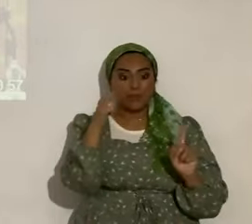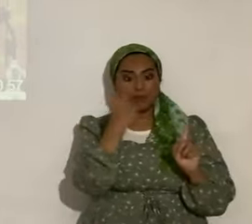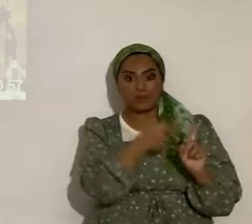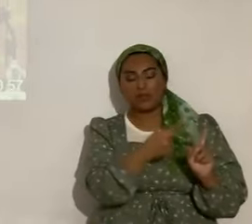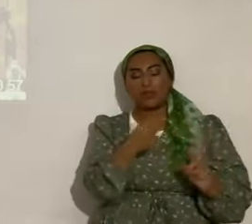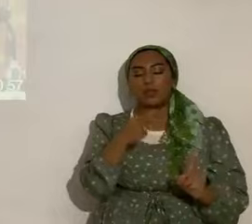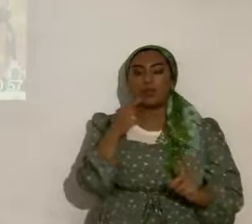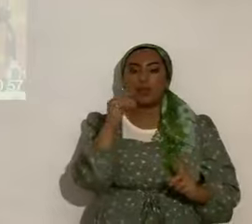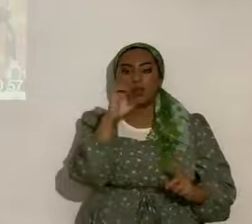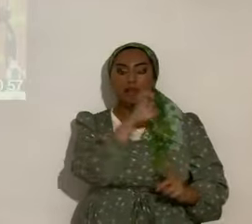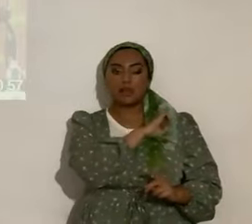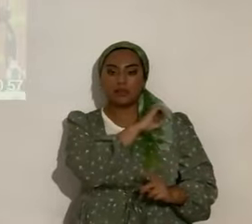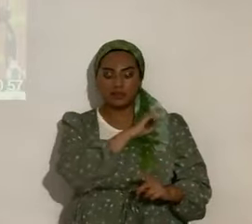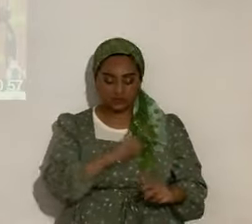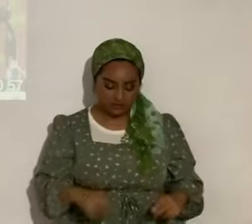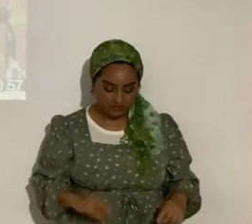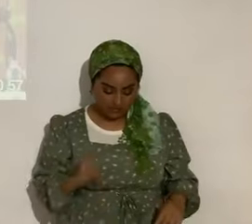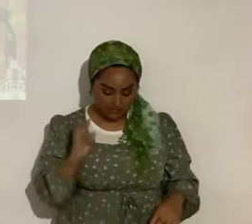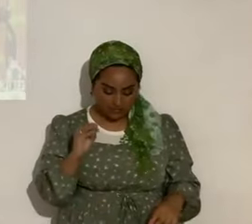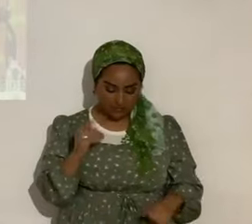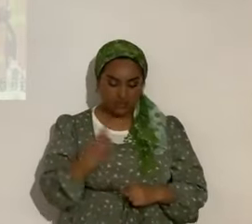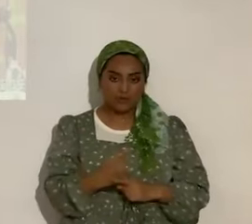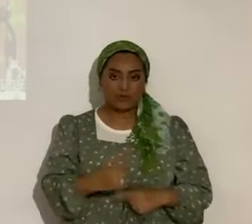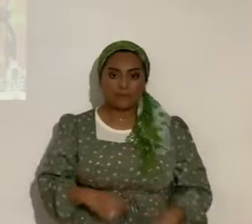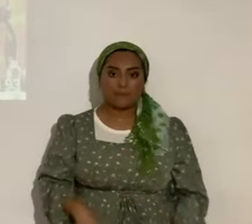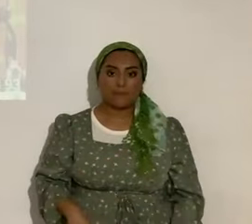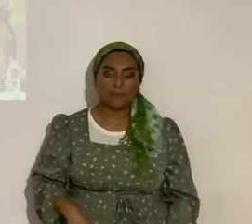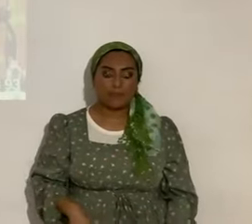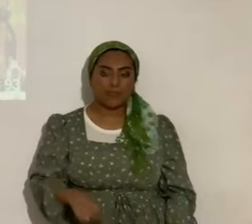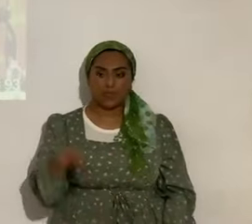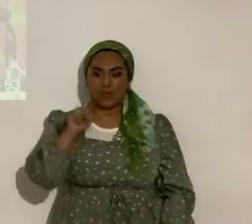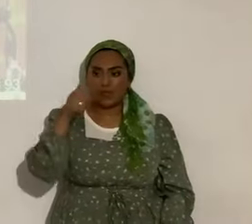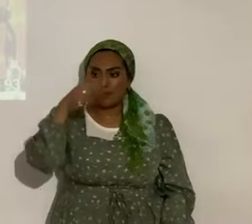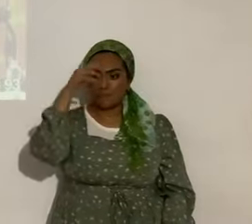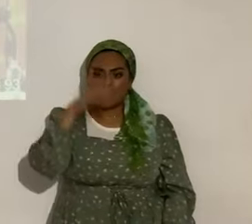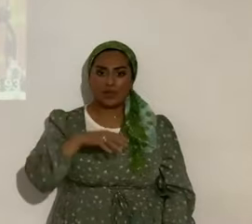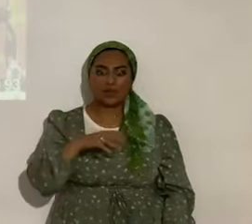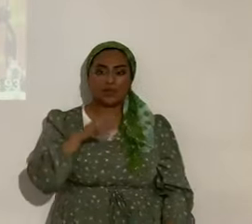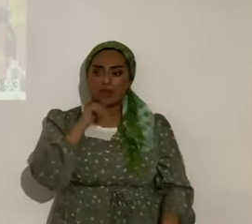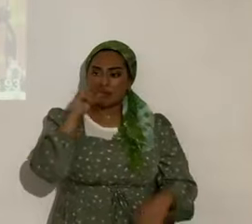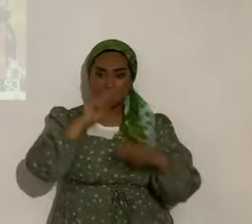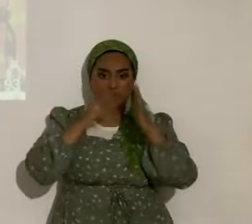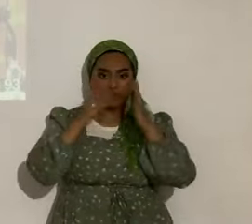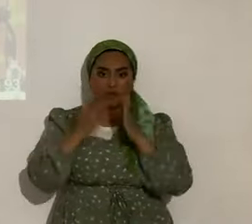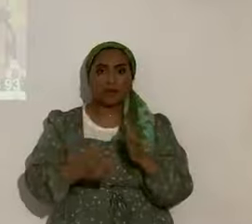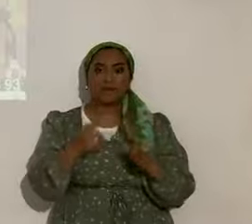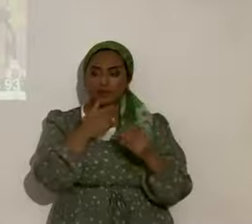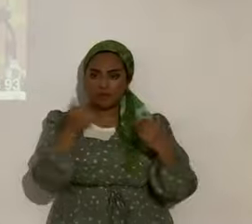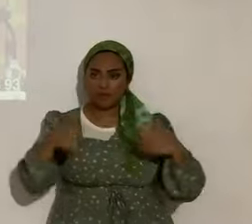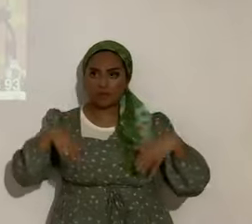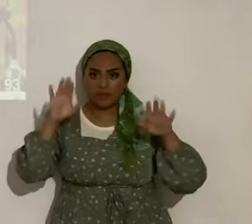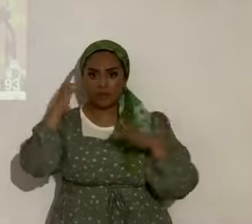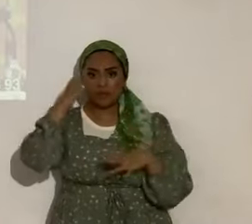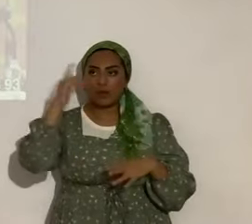Eliseo. Qué tremendo, ¿verdad? Y otros varones que aunque no fueron profetas, estuvieron consagrados al